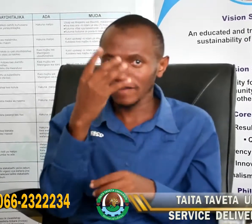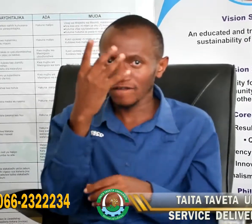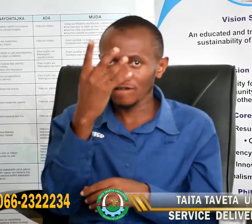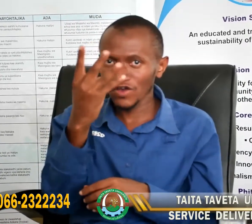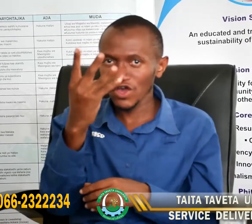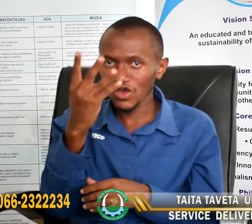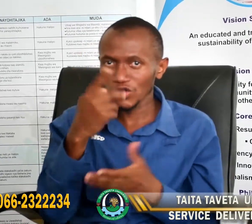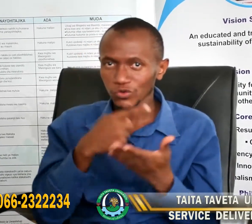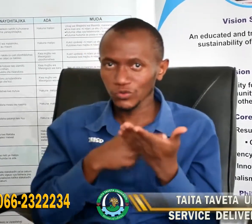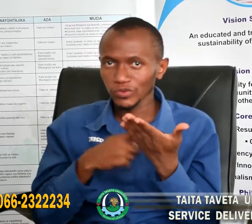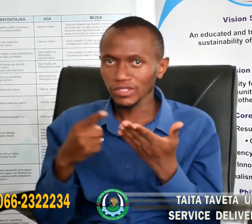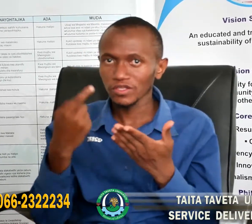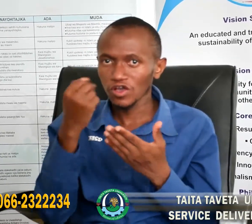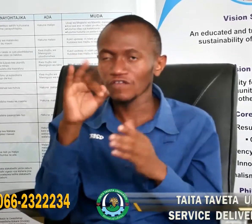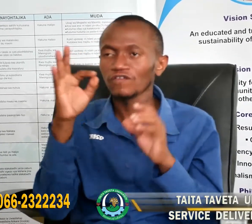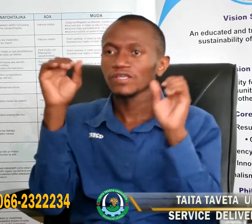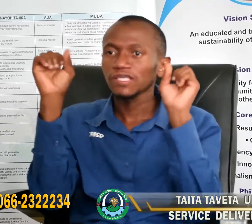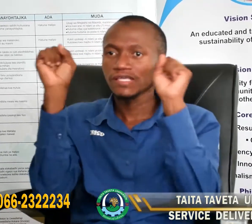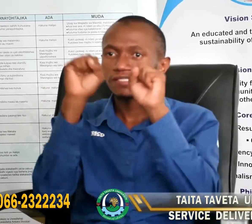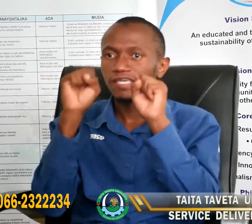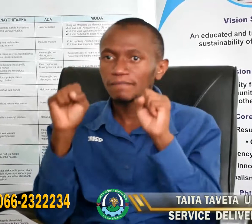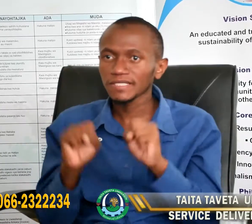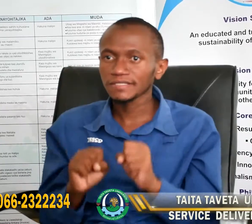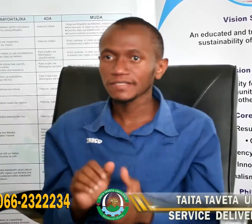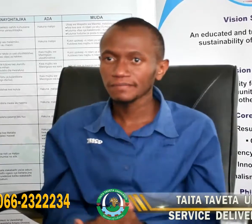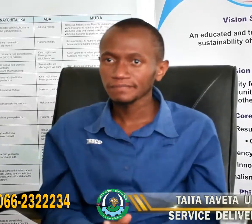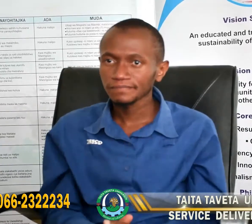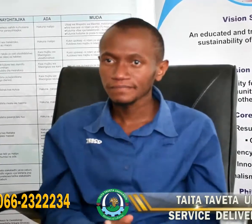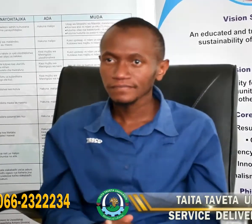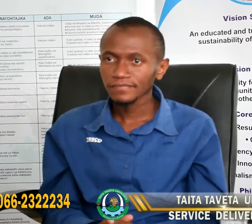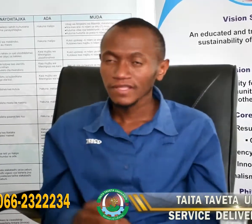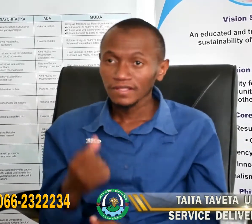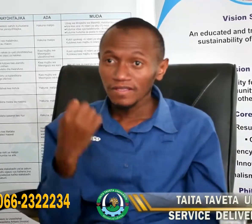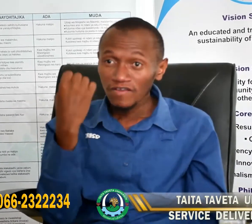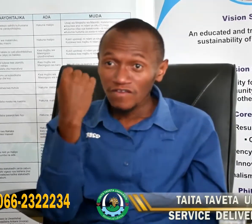ya chuo. Nane, kesi za kinidhamu.